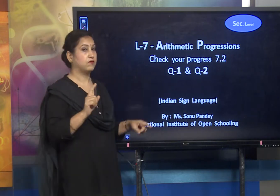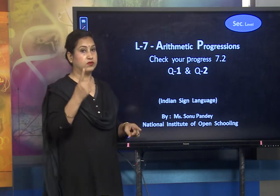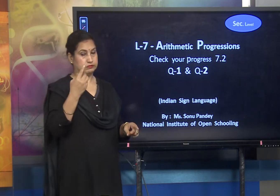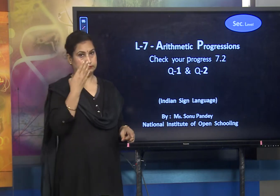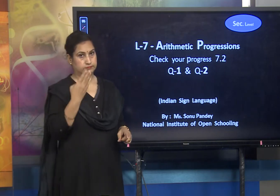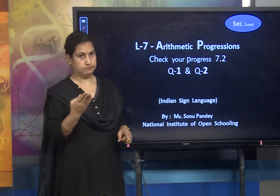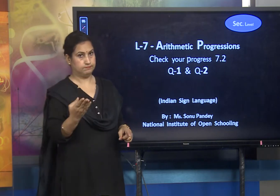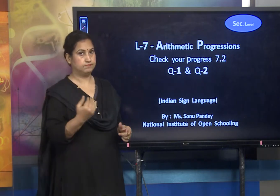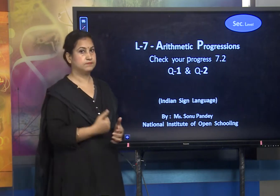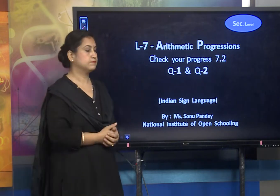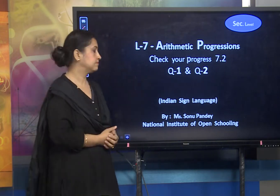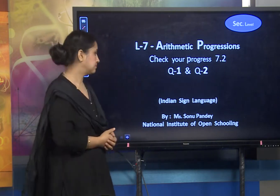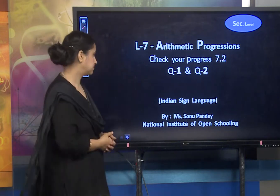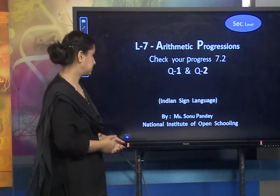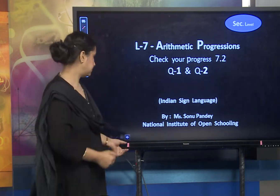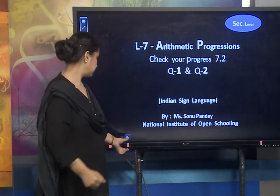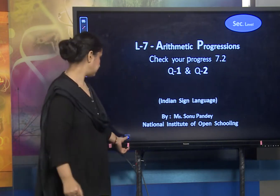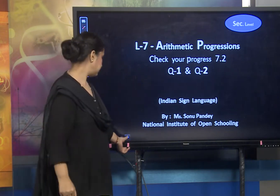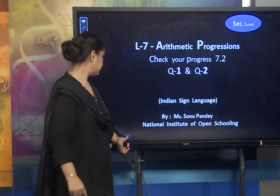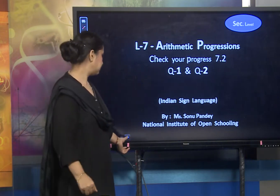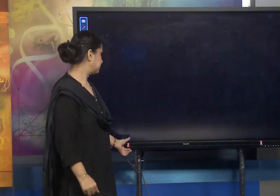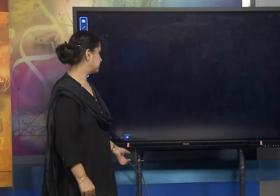क्वेश्चन 1 करेंगे। आइए देखते हैं।